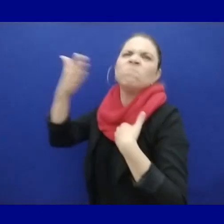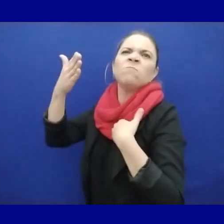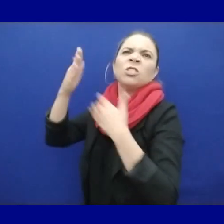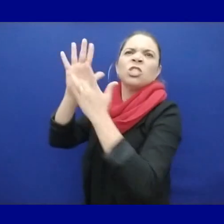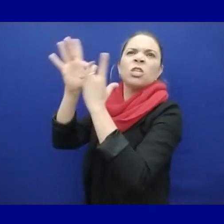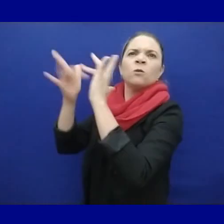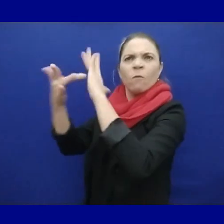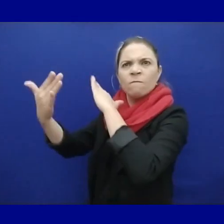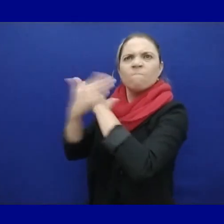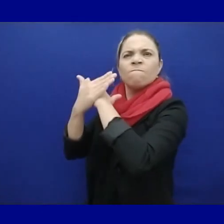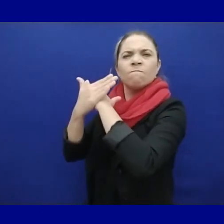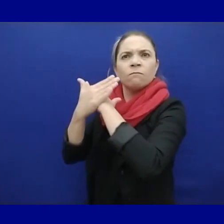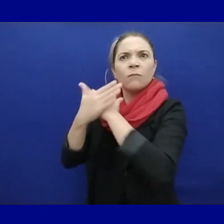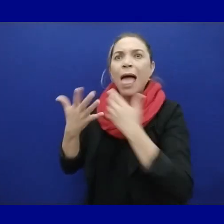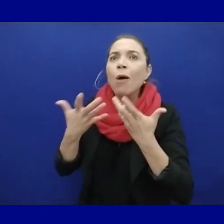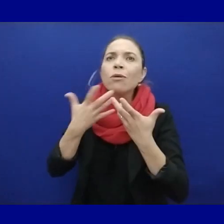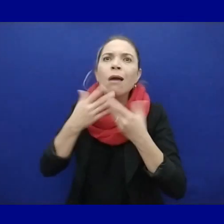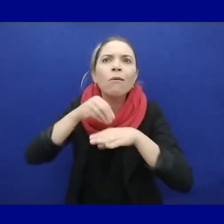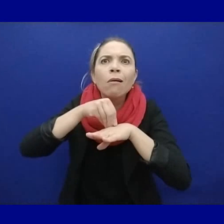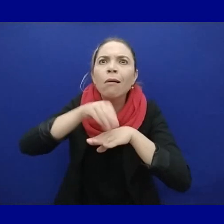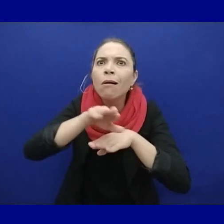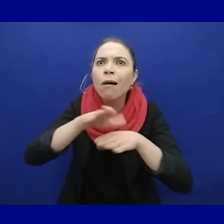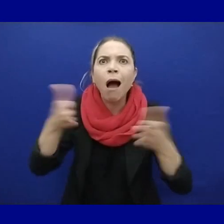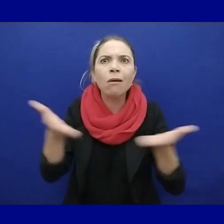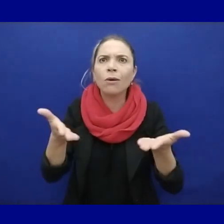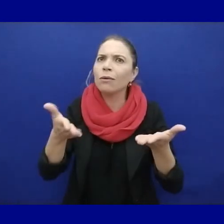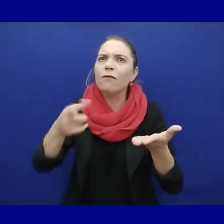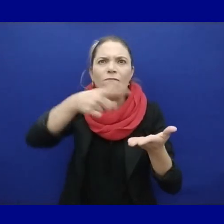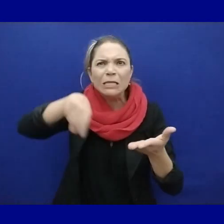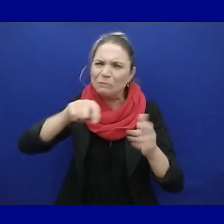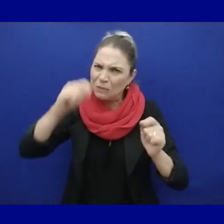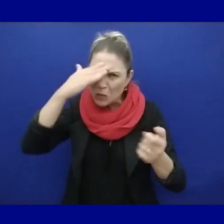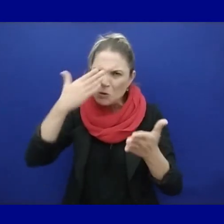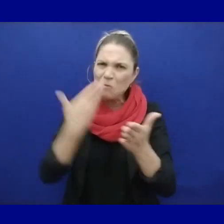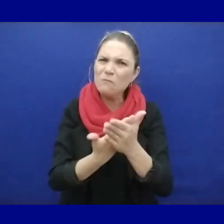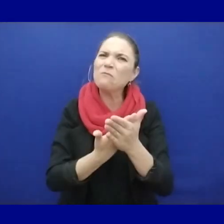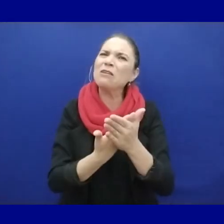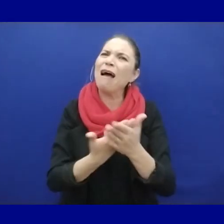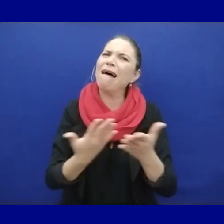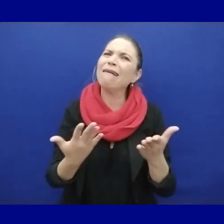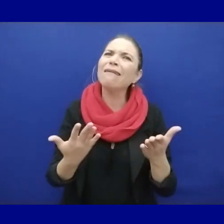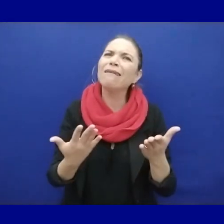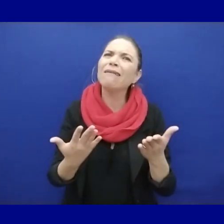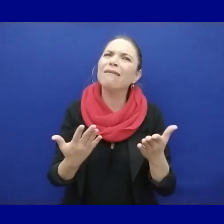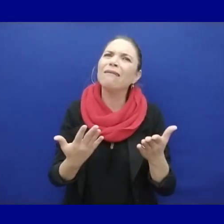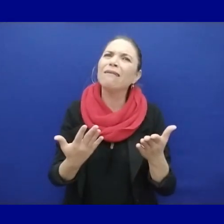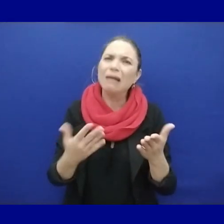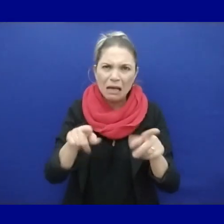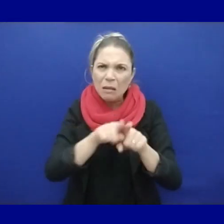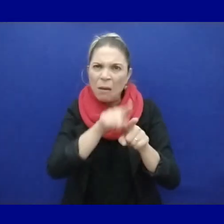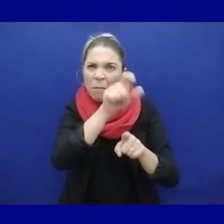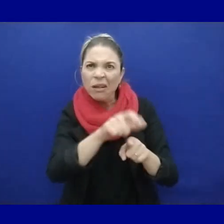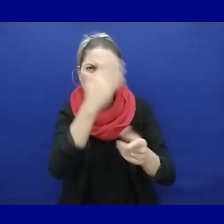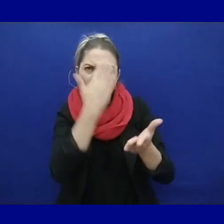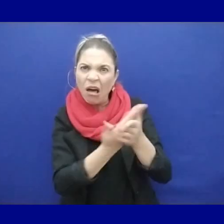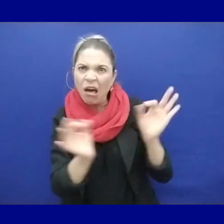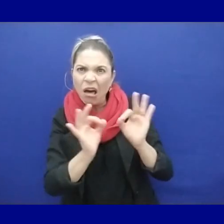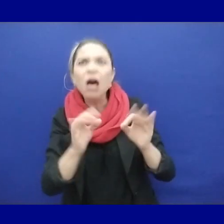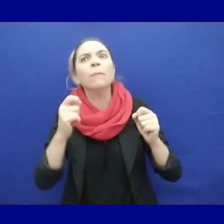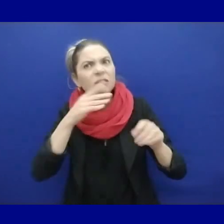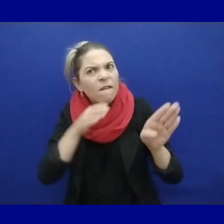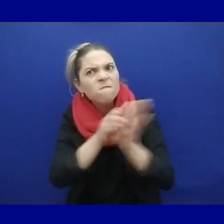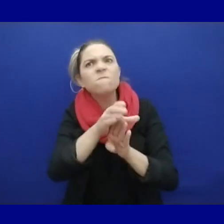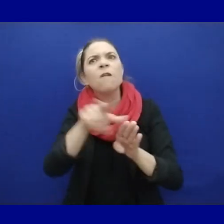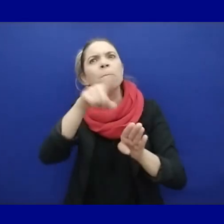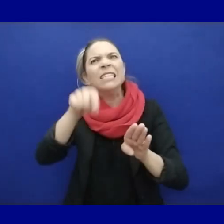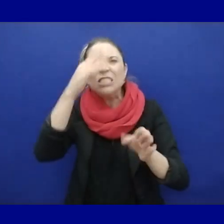é reforçar para os crentes essa verdade e anunciar para aqueles que ainda não creram essa boa nova de que